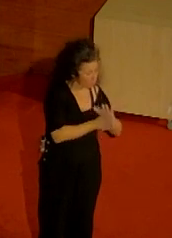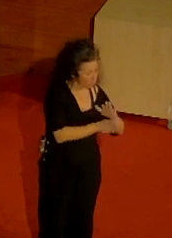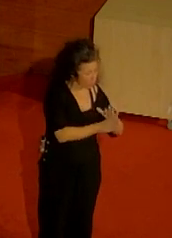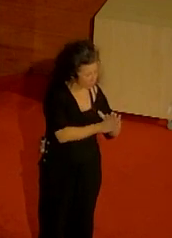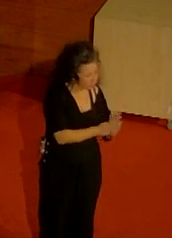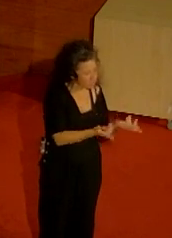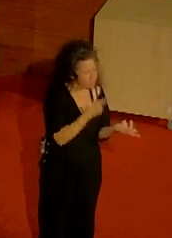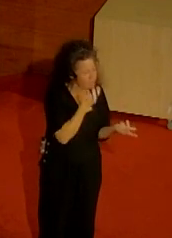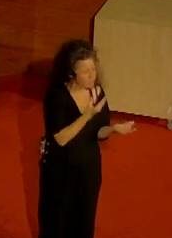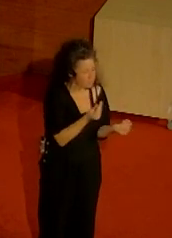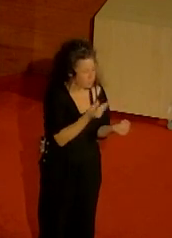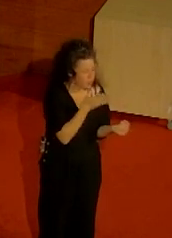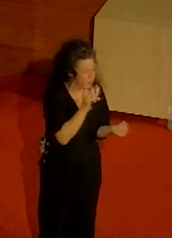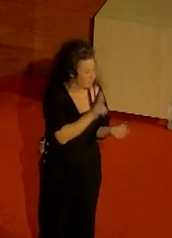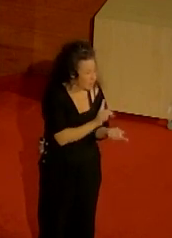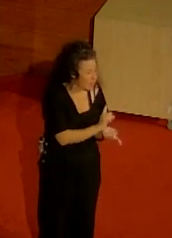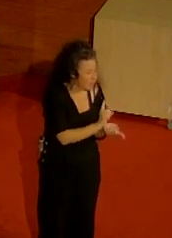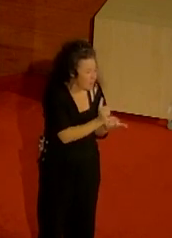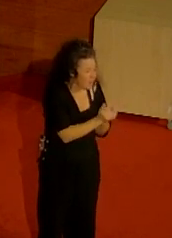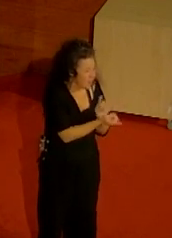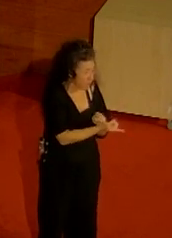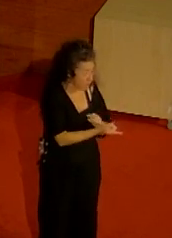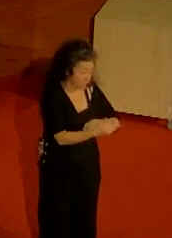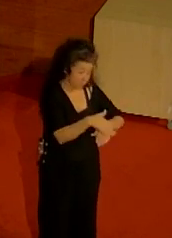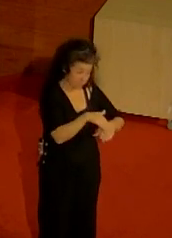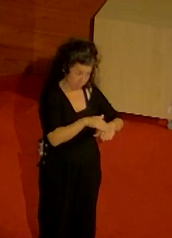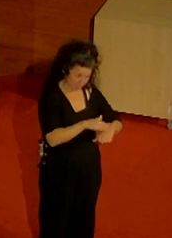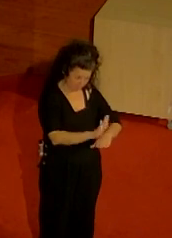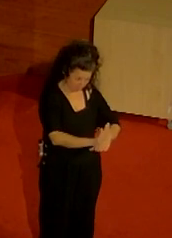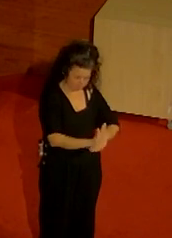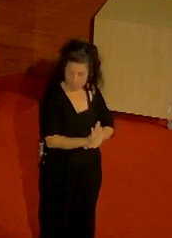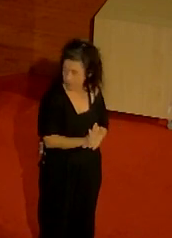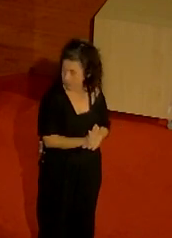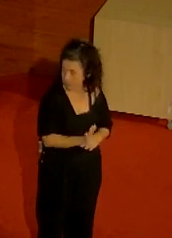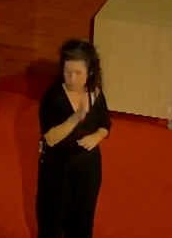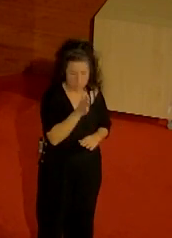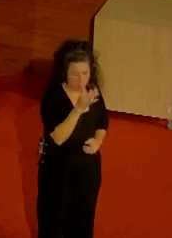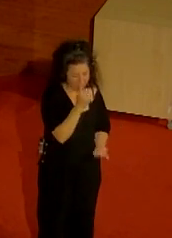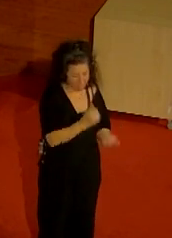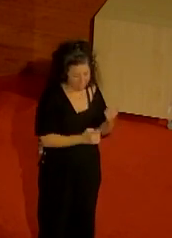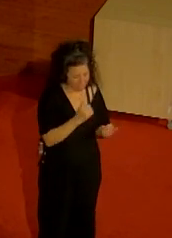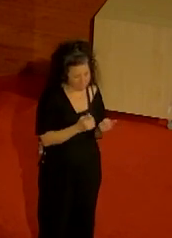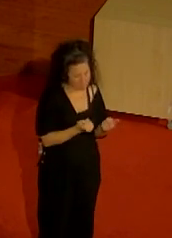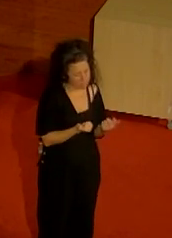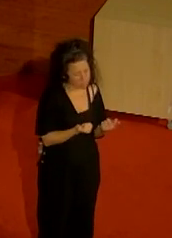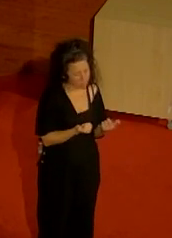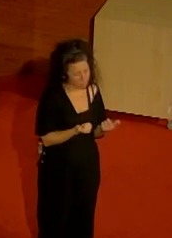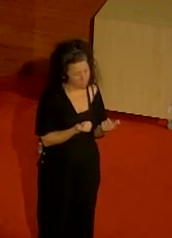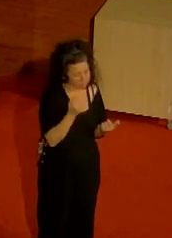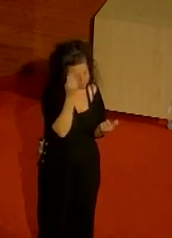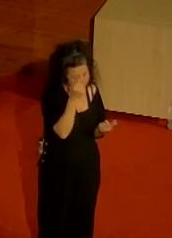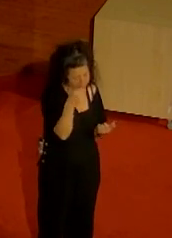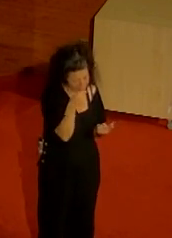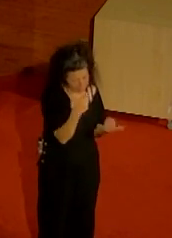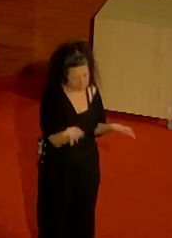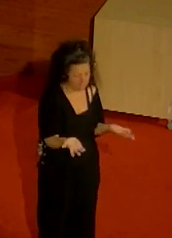el cambio, tal. Y pese a, perdón, porque a veces quizá pues pecamos de pesimismo, ¿no? Yo en el